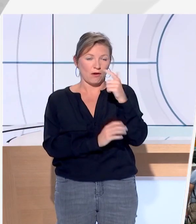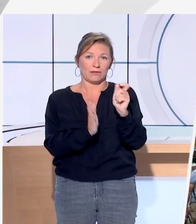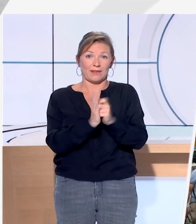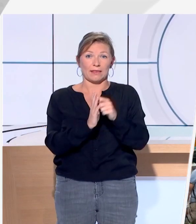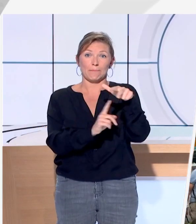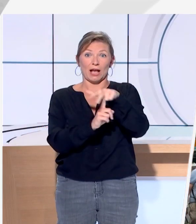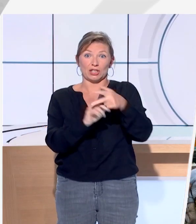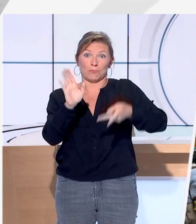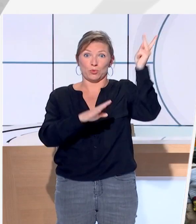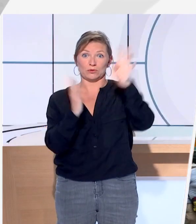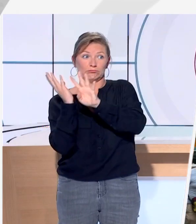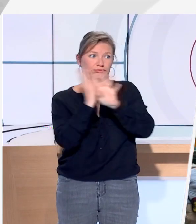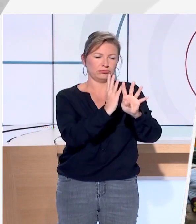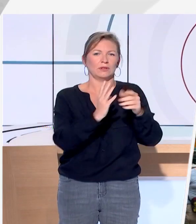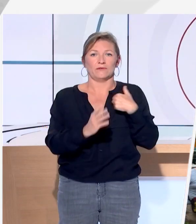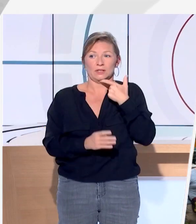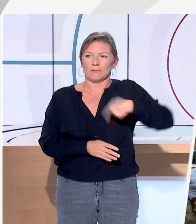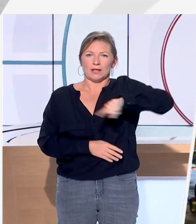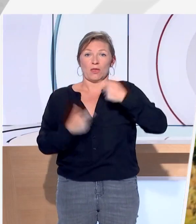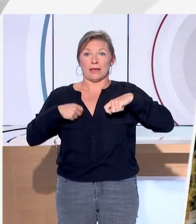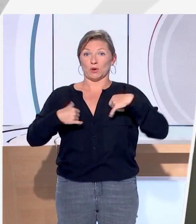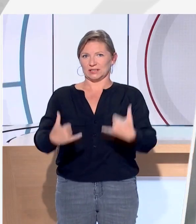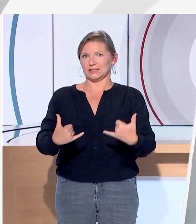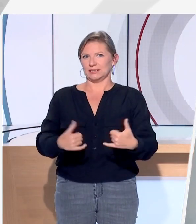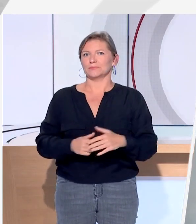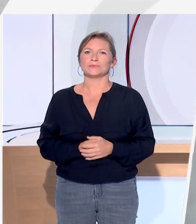ce qui montre bien que c'est une consommation locale que les gens privilégient.